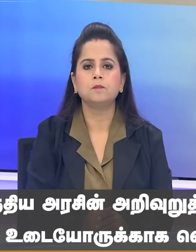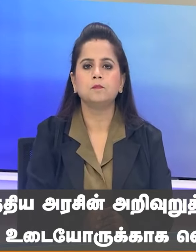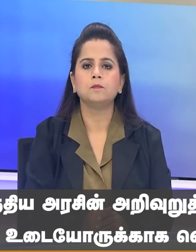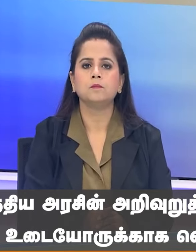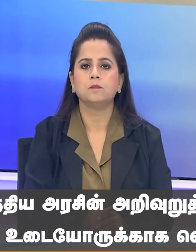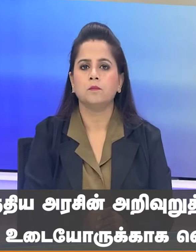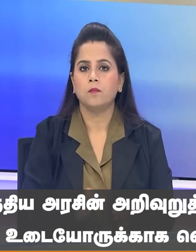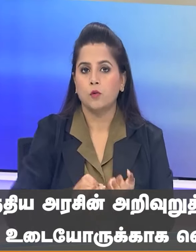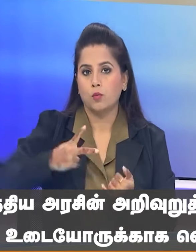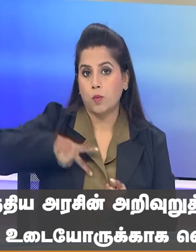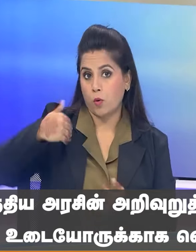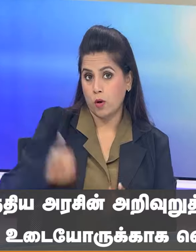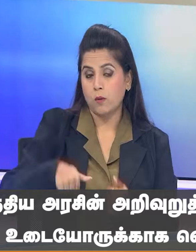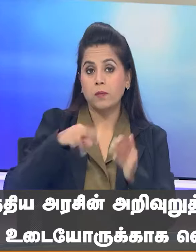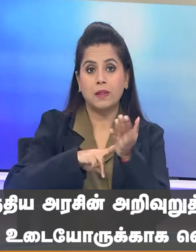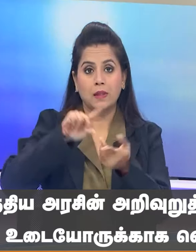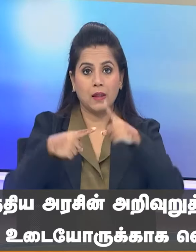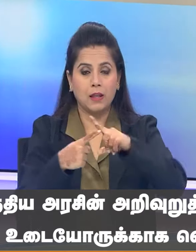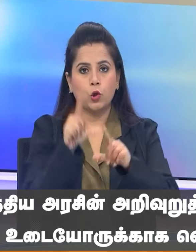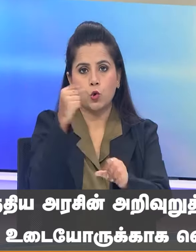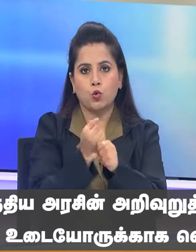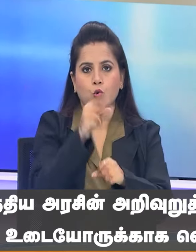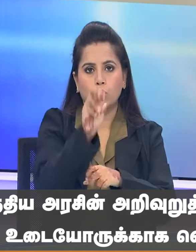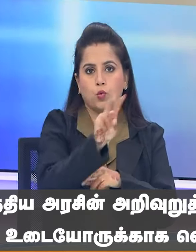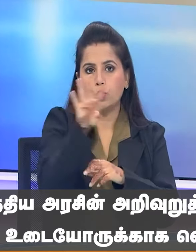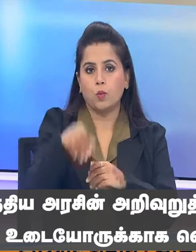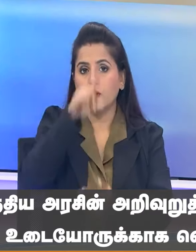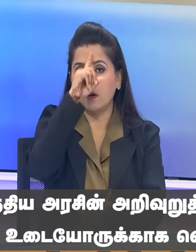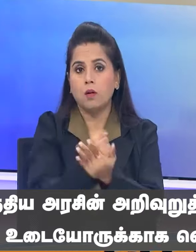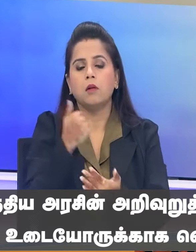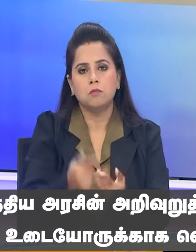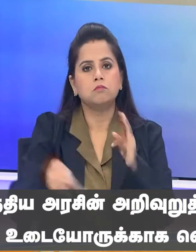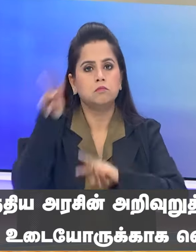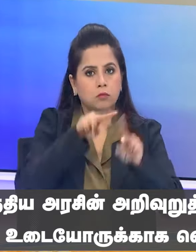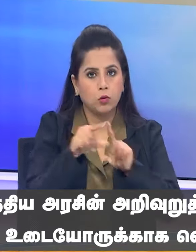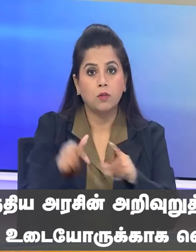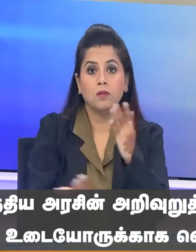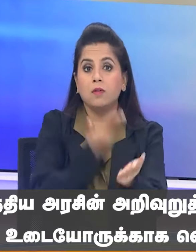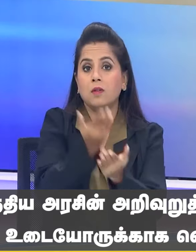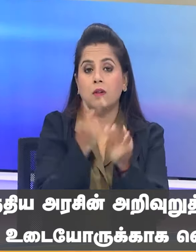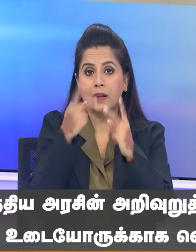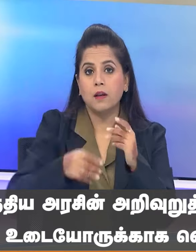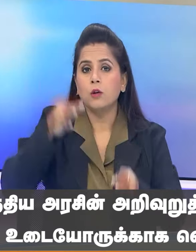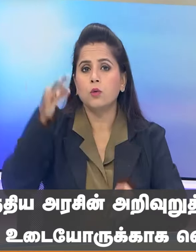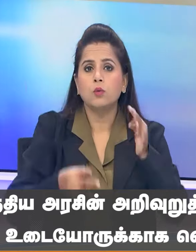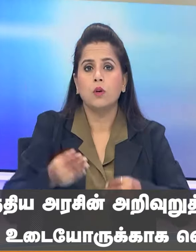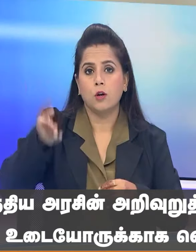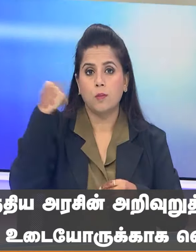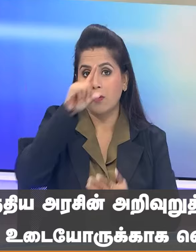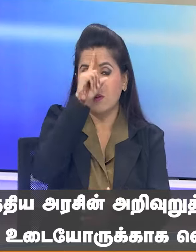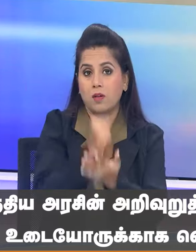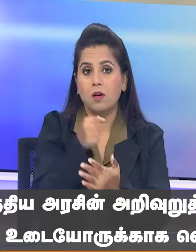है सुप्रीम कोर्ट आज नीट यूजी 2024 के फैसले की समीक्षा करेगा दाखिल की गई याचिका में न्यायालय के पिछले